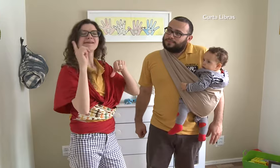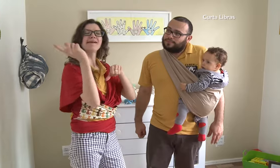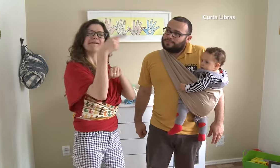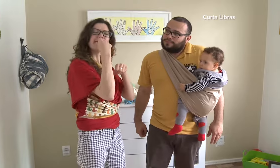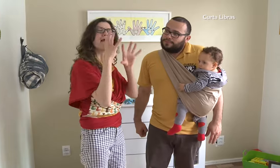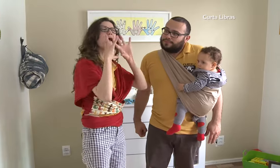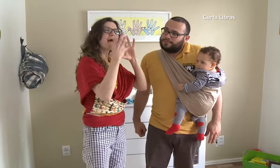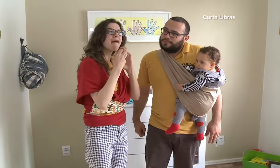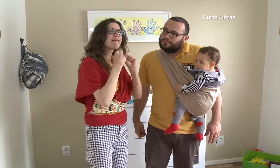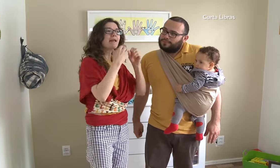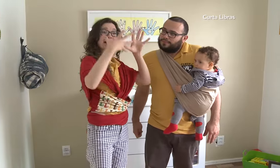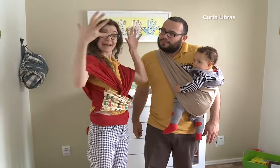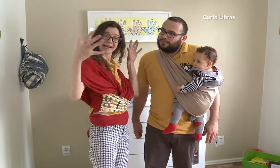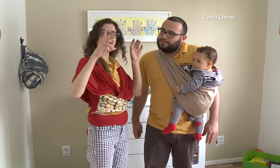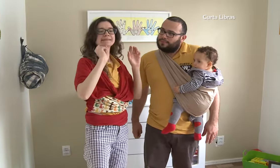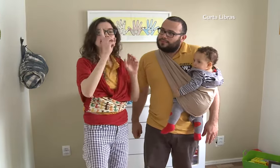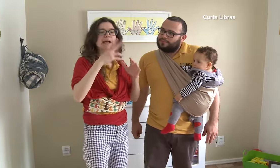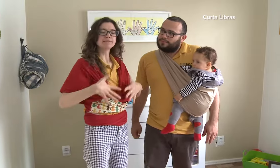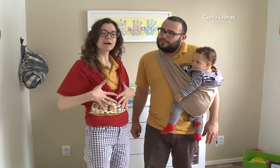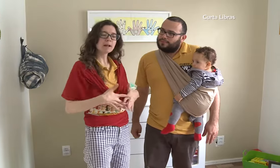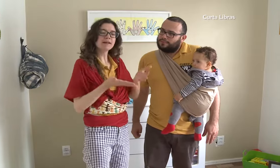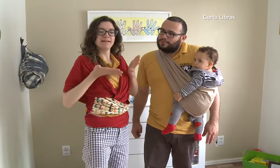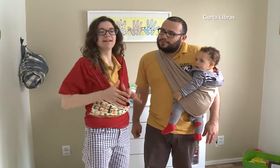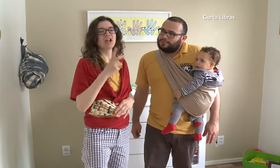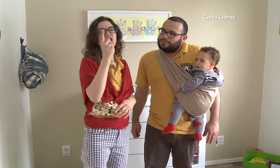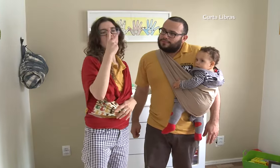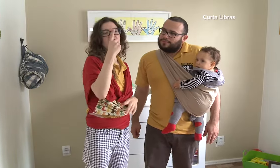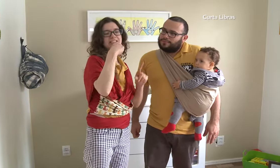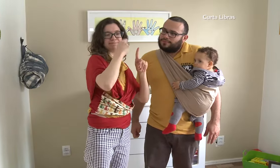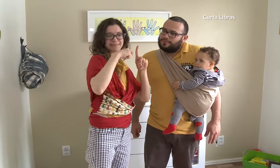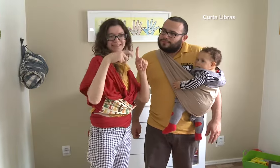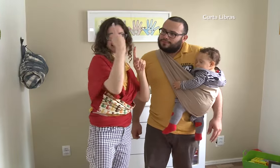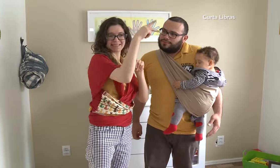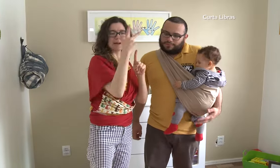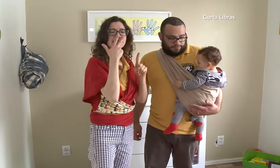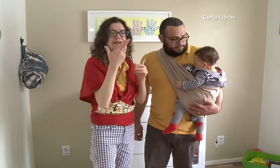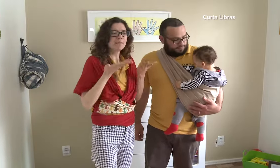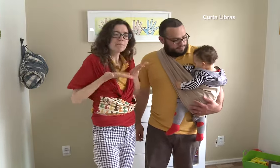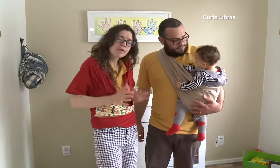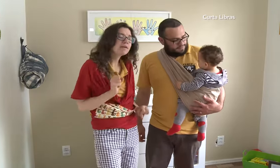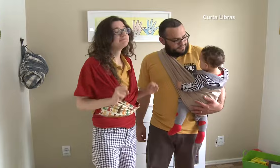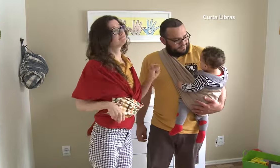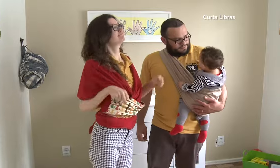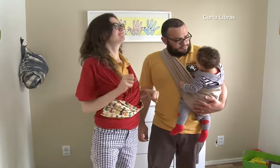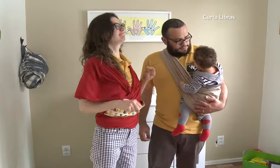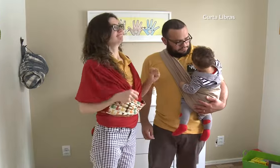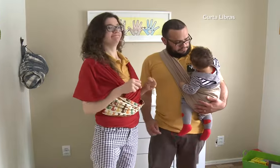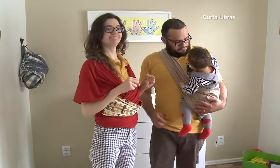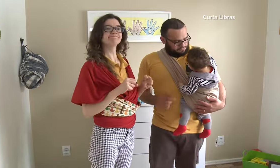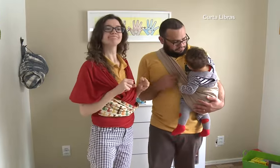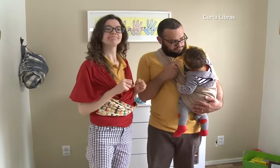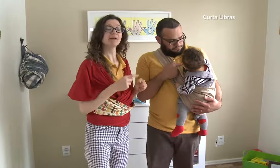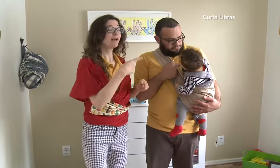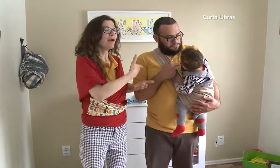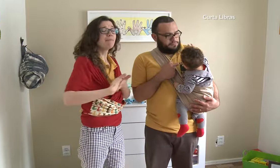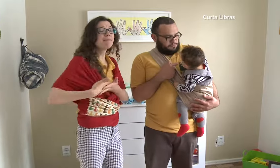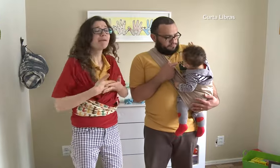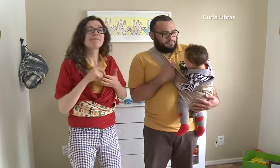na barriga, ele fica apertadinho. Então é bacana que até os 3 meses, completando 12 meses no caso, ele continua experienciando essa